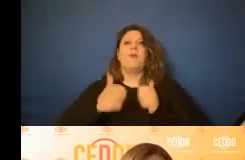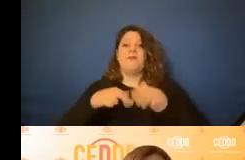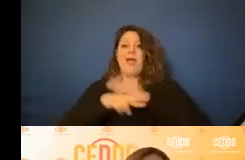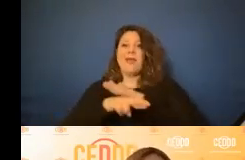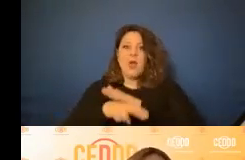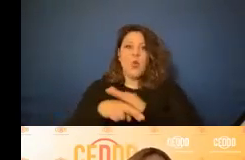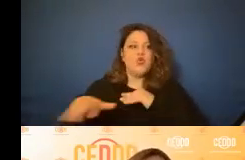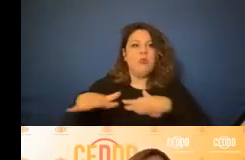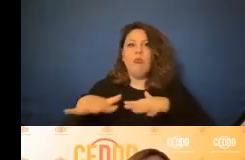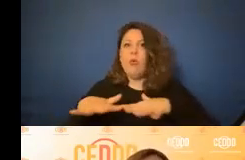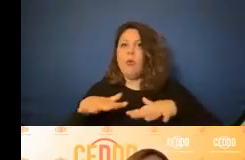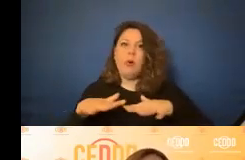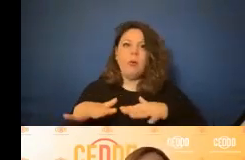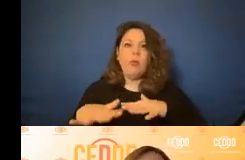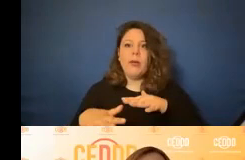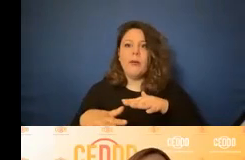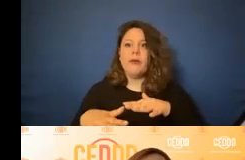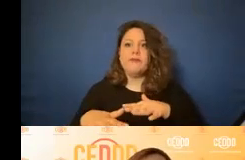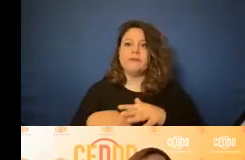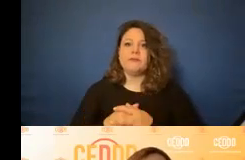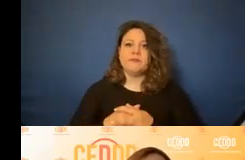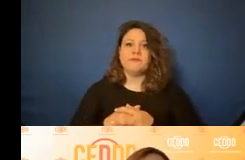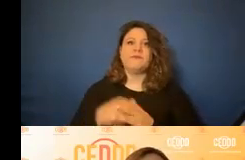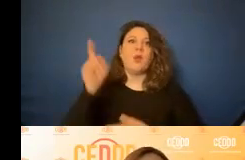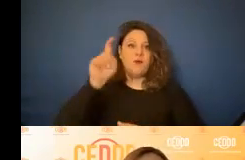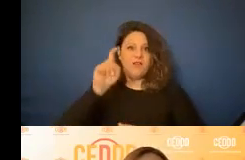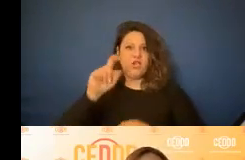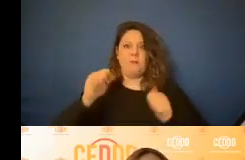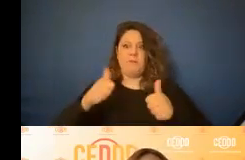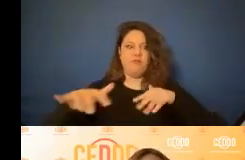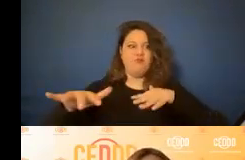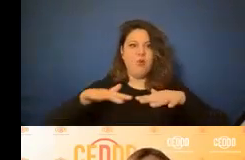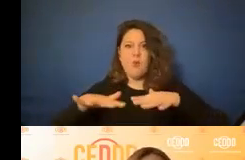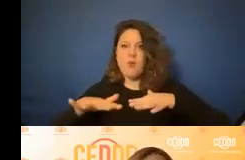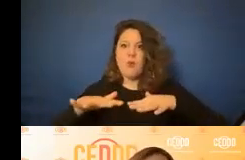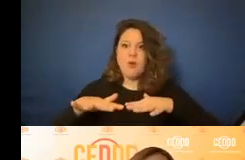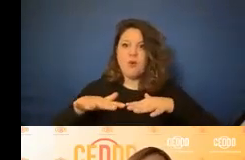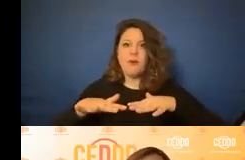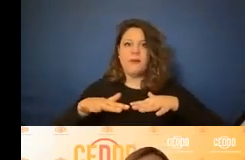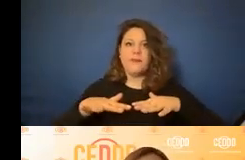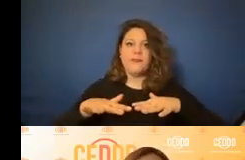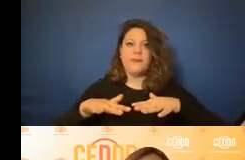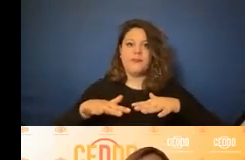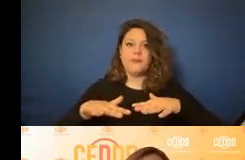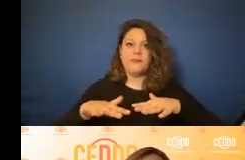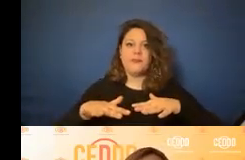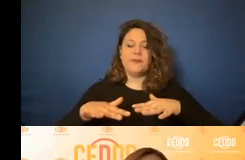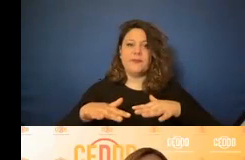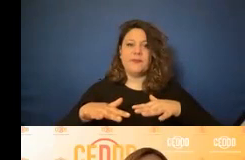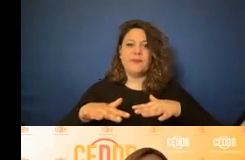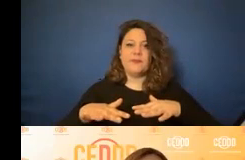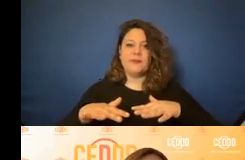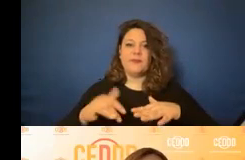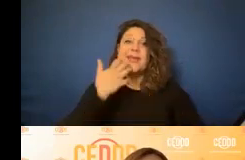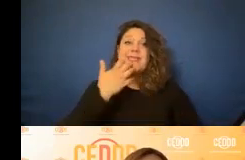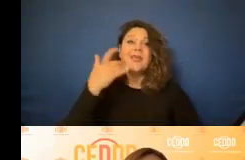pertinentes, moviliza a los docentes y vamos con ello. Y si no resolvemos con la intervención